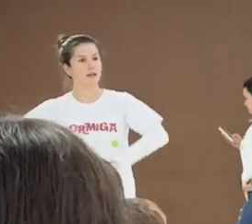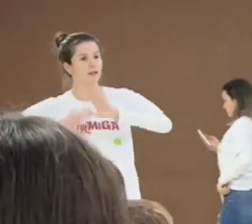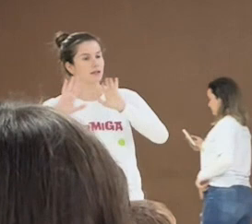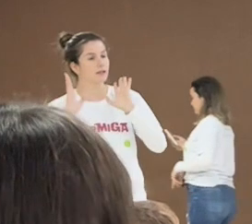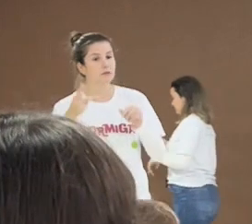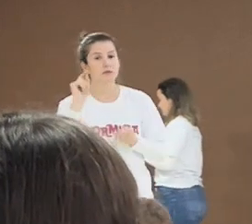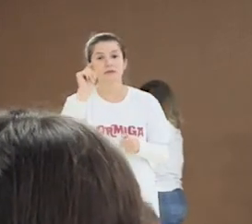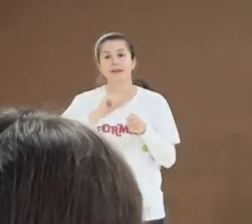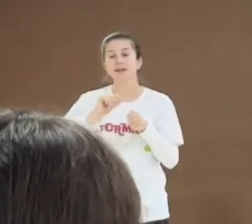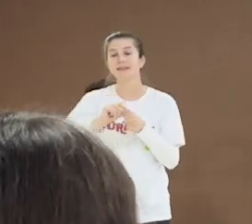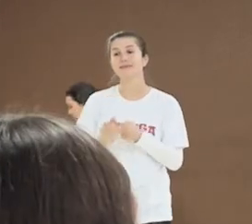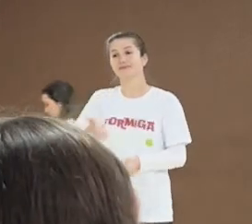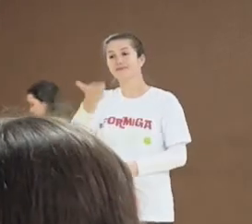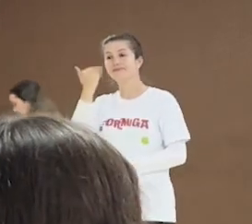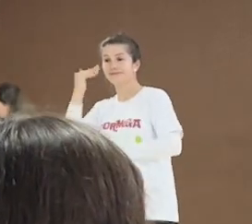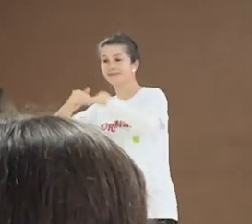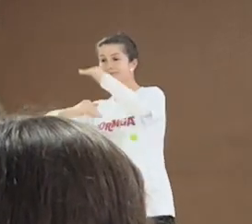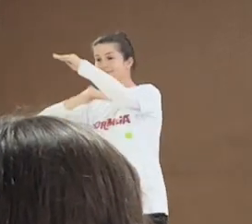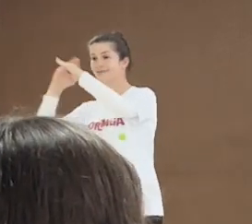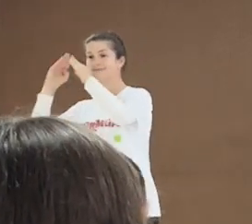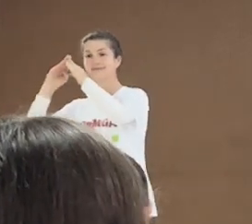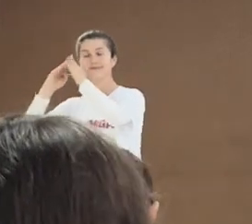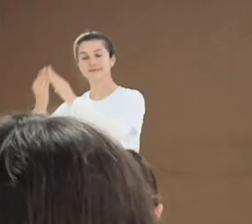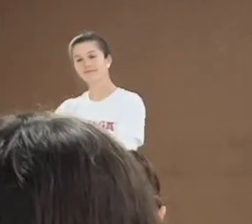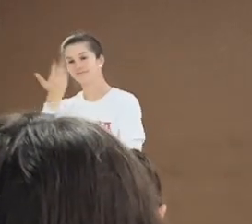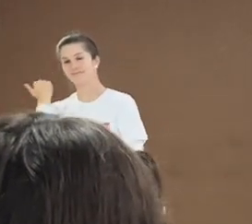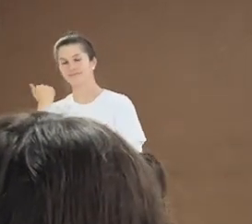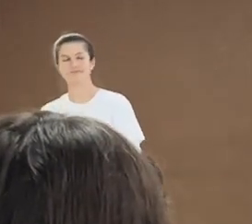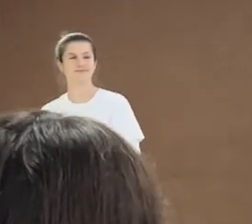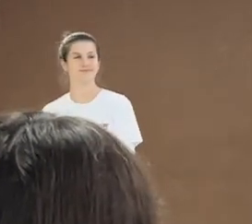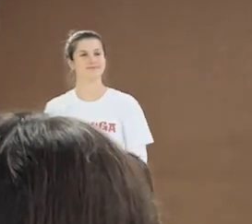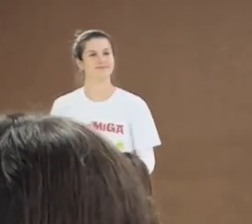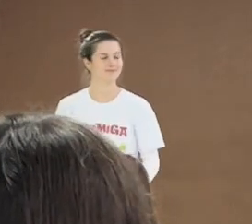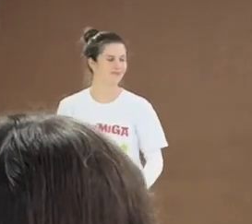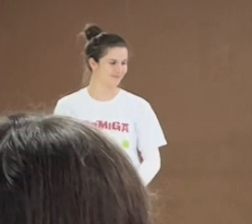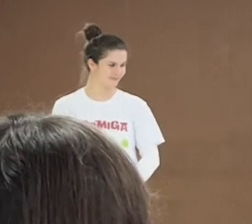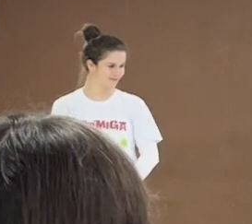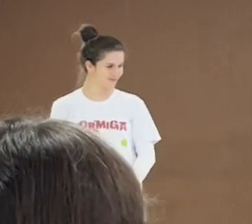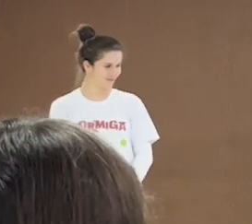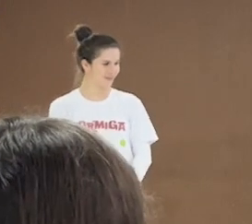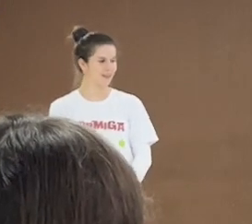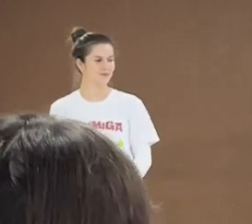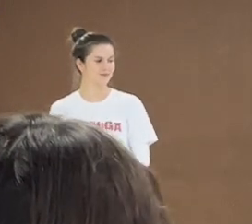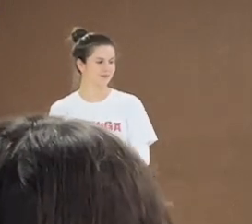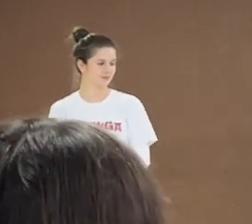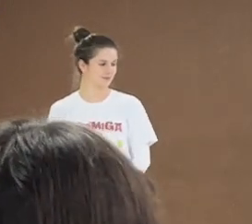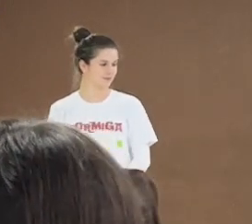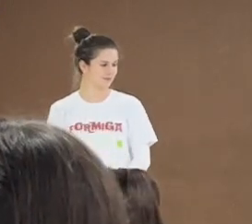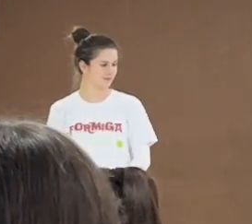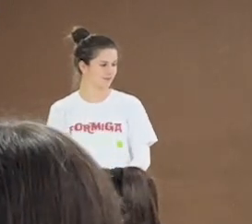vamos fazer? Construir a casa, ó, bolas. Vamos! Vamos! Lá, lá, lá, lá, lá, lá, lá, lá, lá, lá, lá,